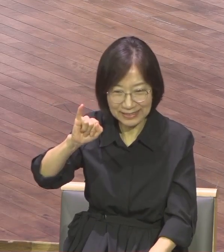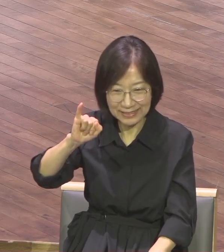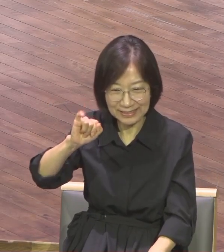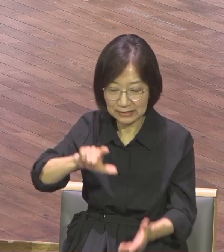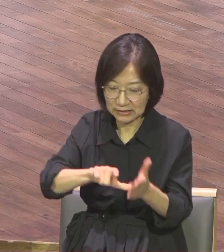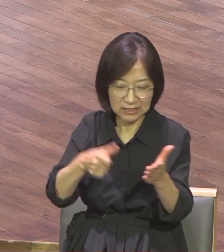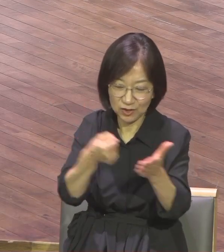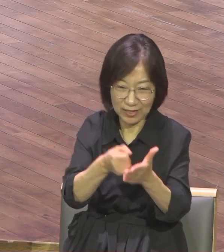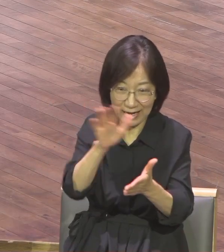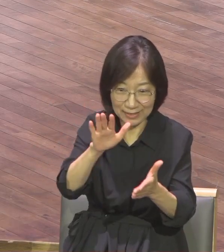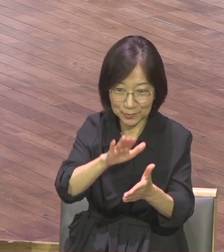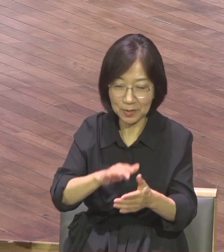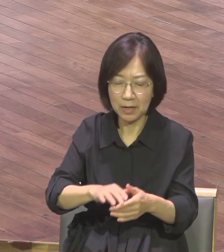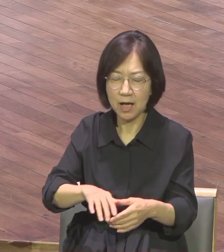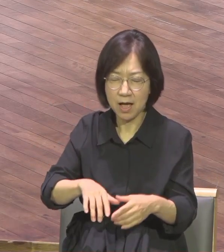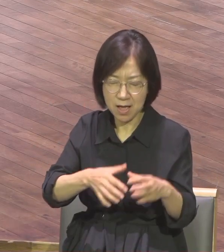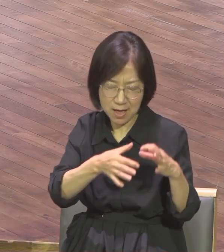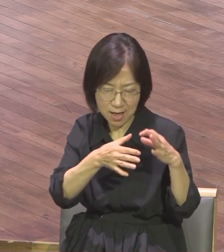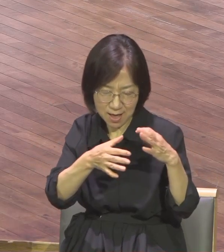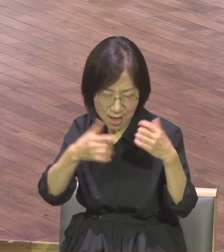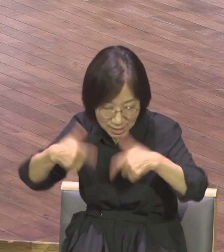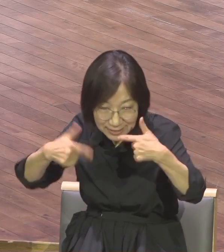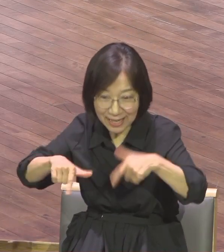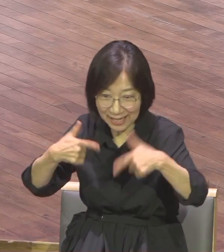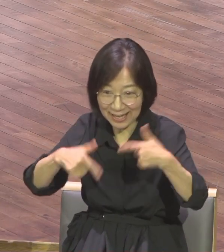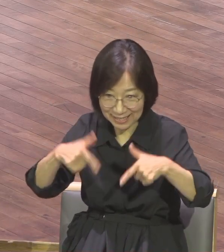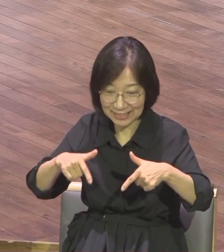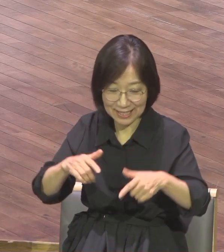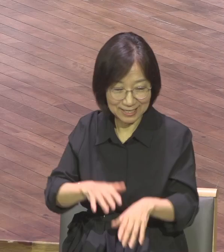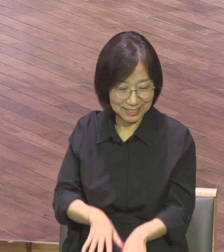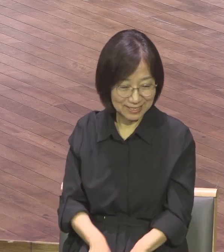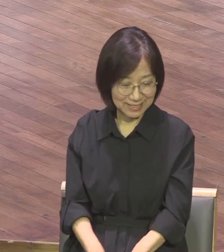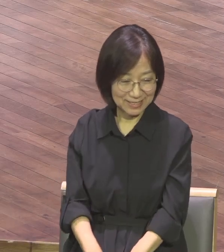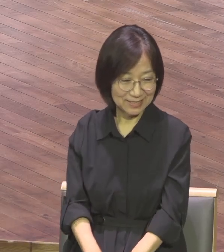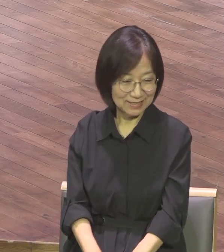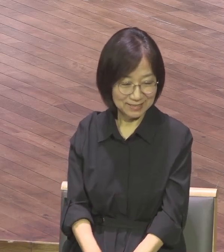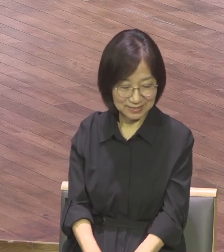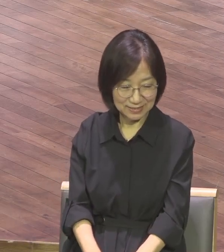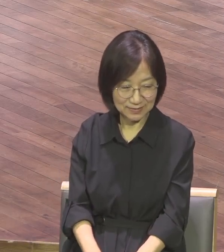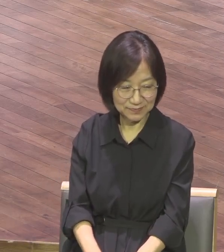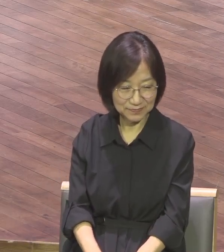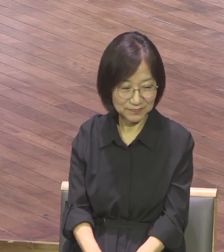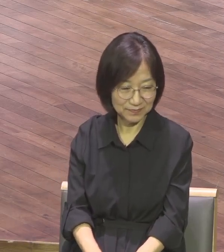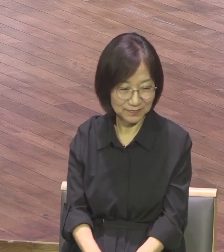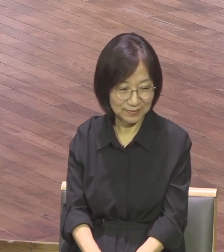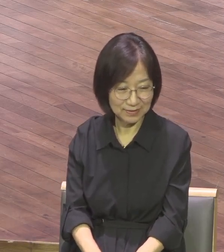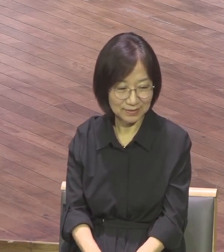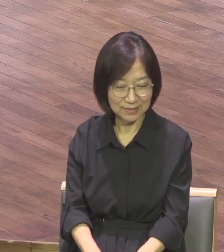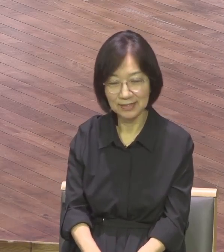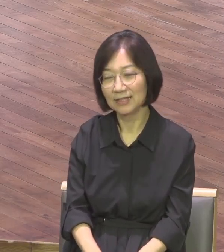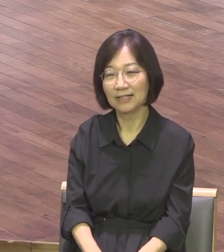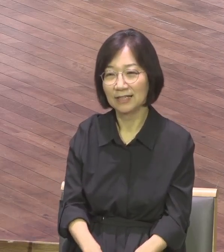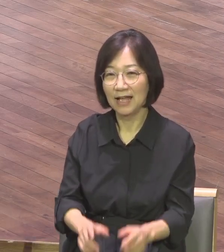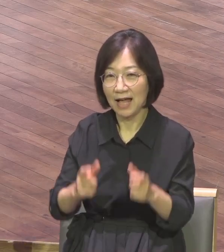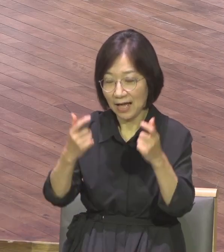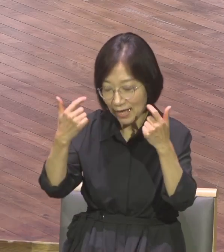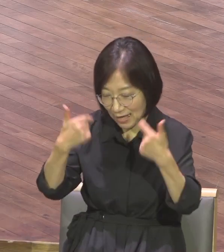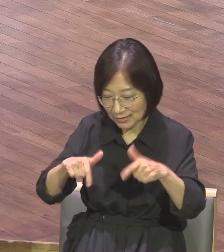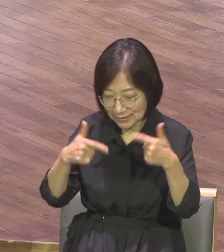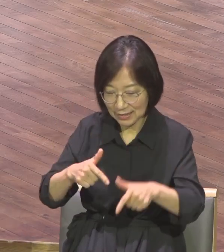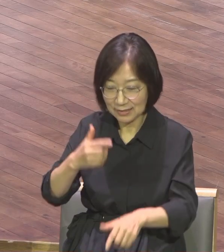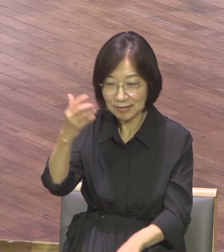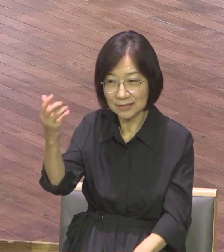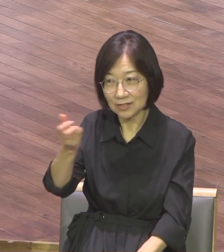무시로 에베소 6장 18절에 모든 기도와 간구를 하되 항상 성령 안에서